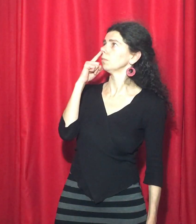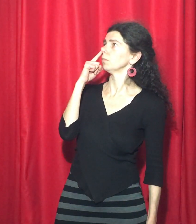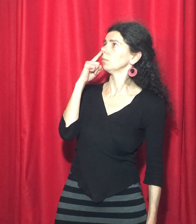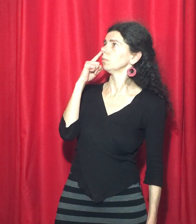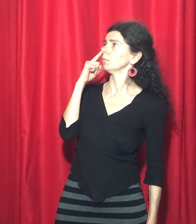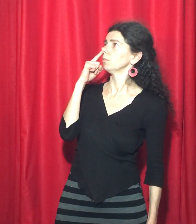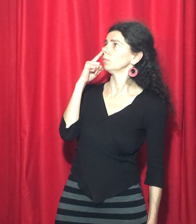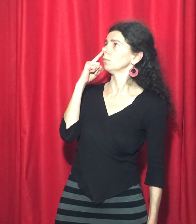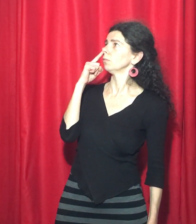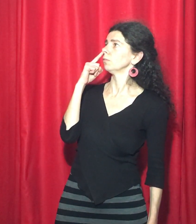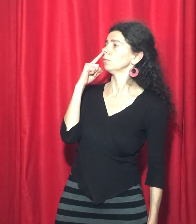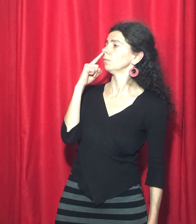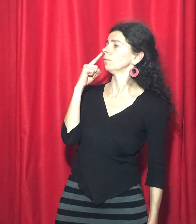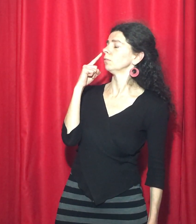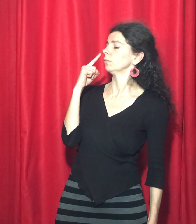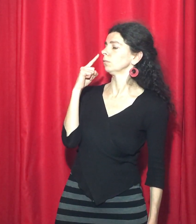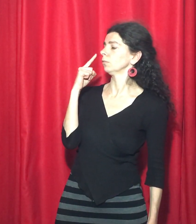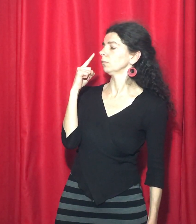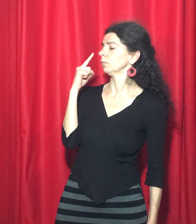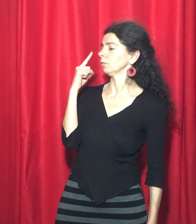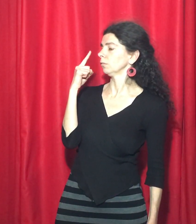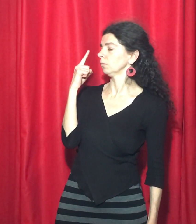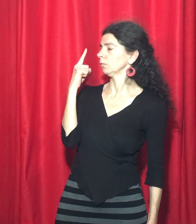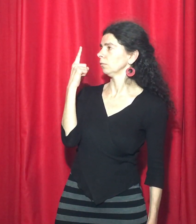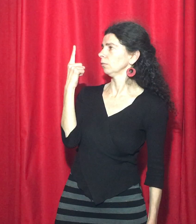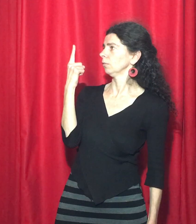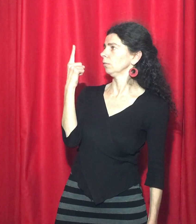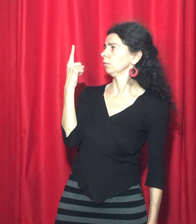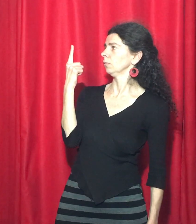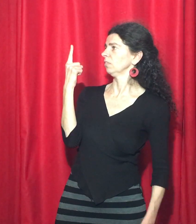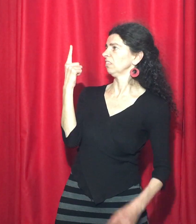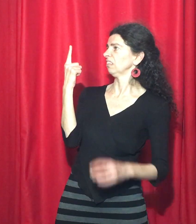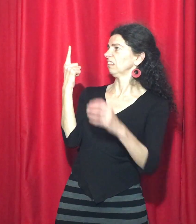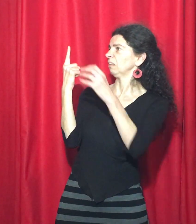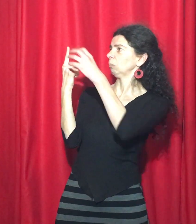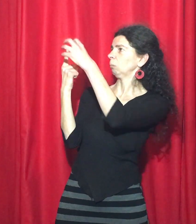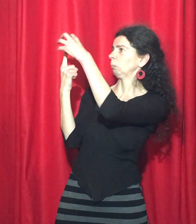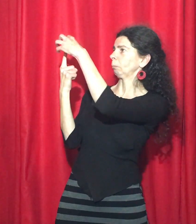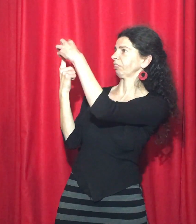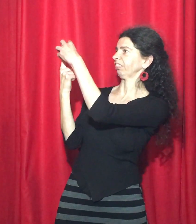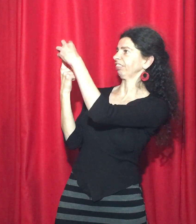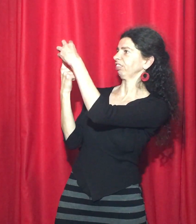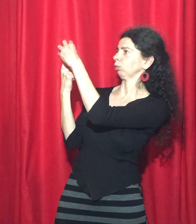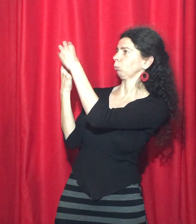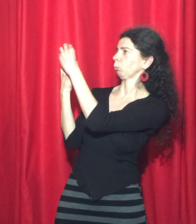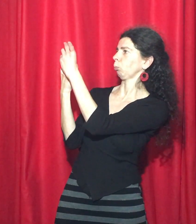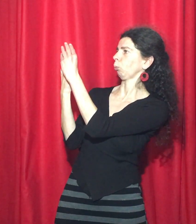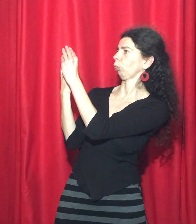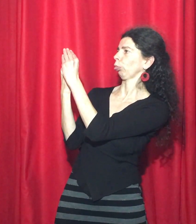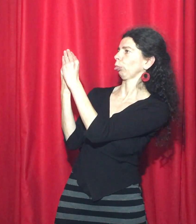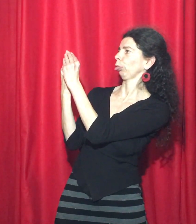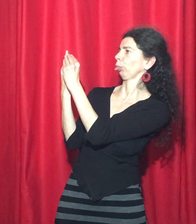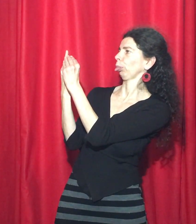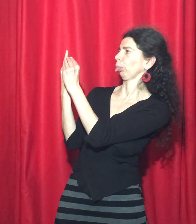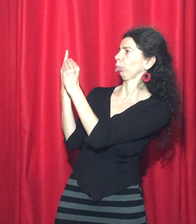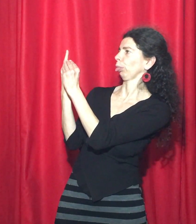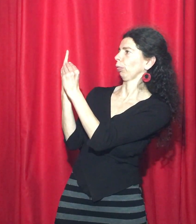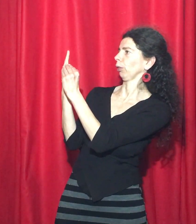Il en retira avec beaucoup d'adresse une grosse crotte de nez gluante. Le loup